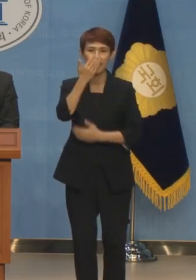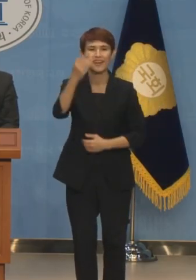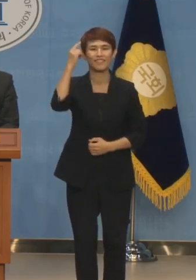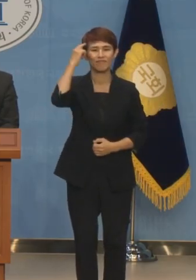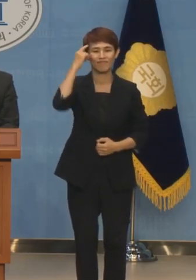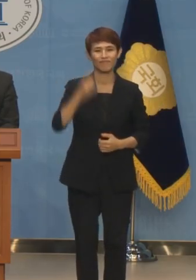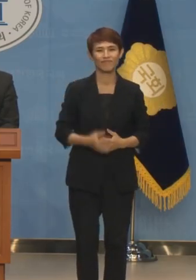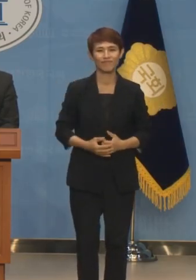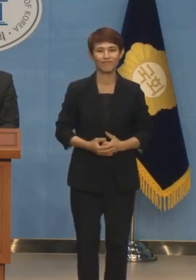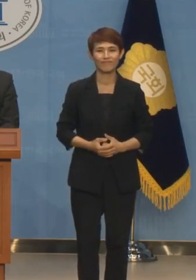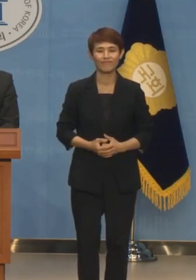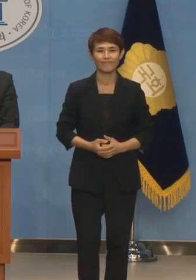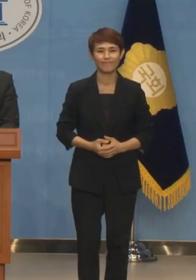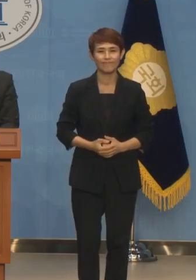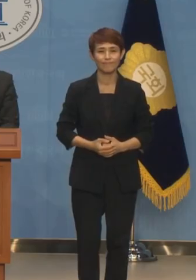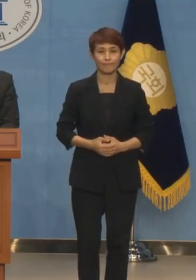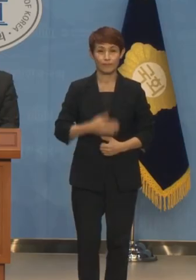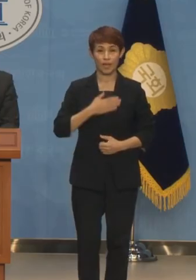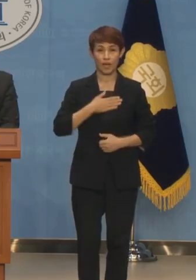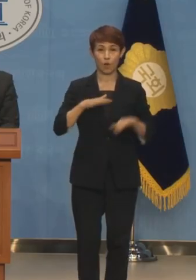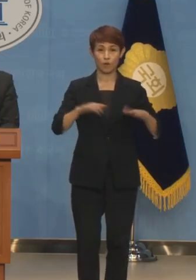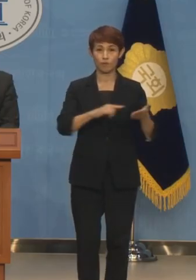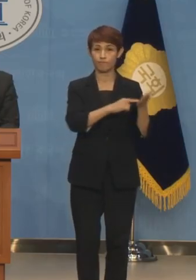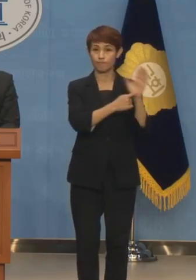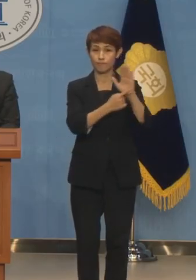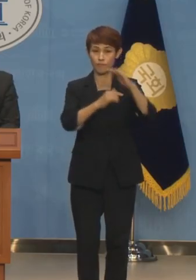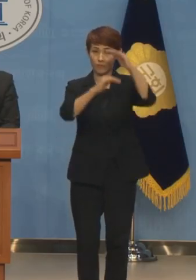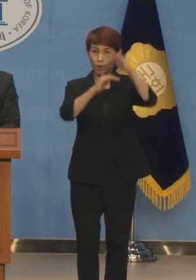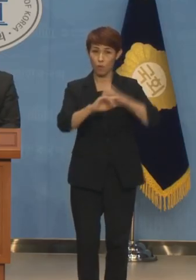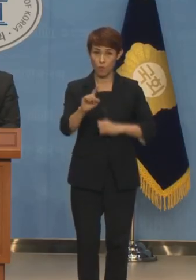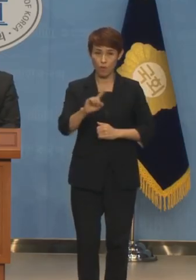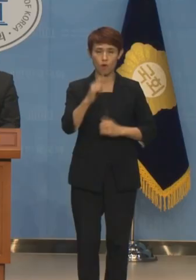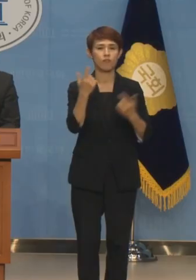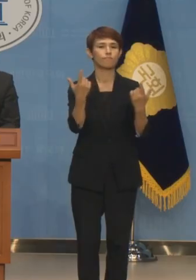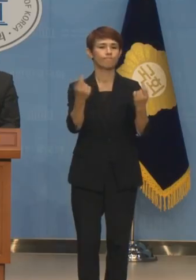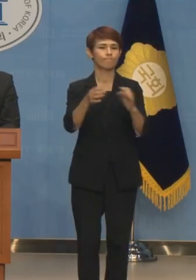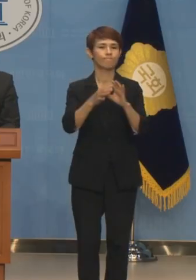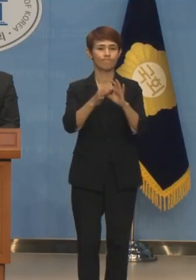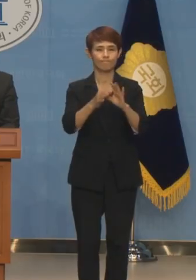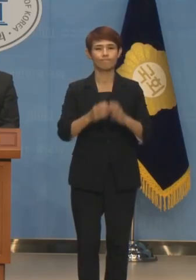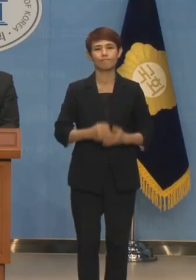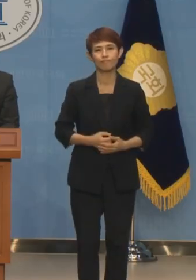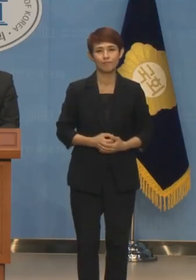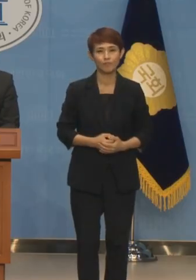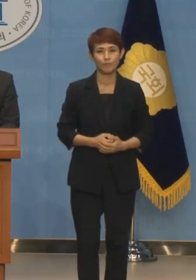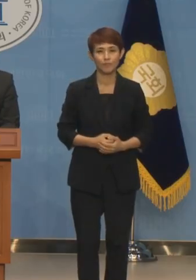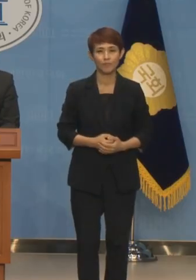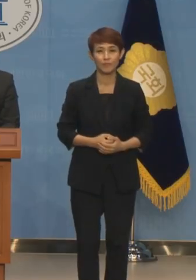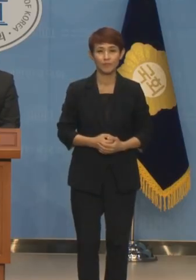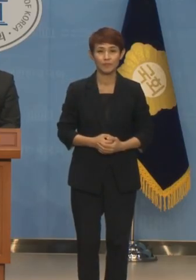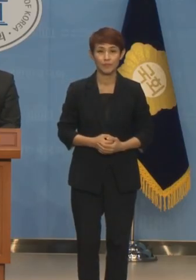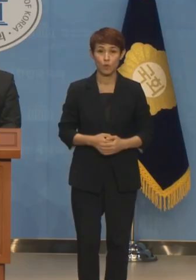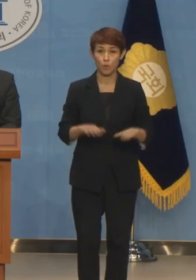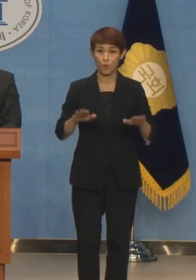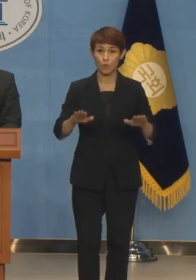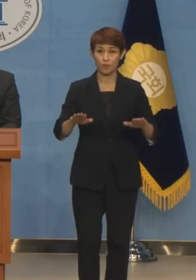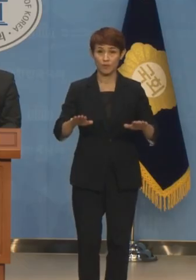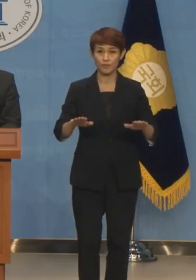생각합니다. 제가 오늘 발의한 법안도 이와 관련된 것입니다. 저는